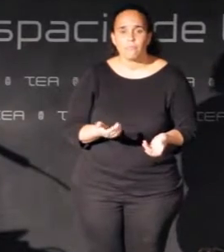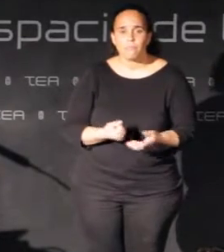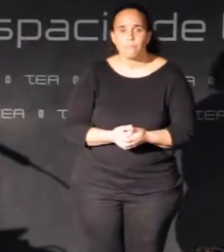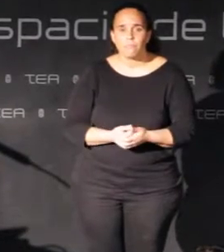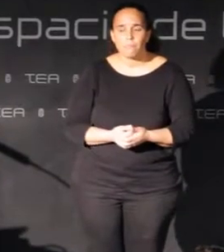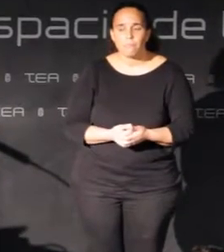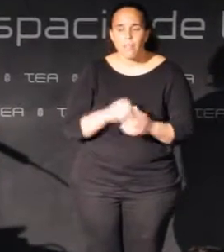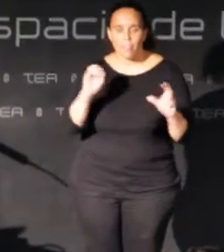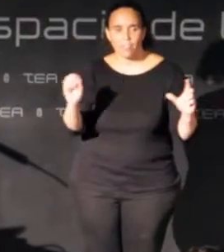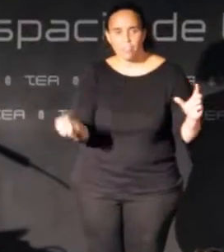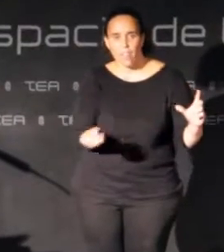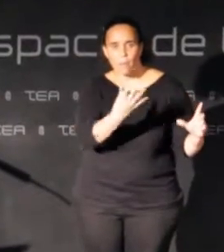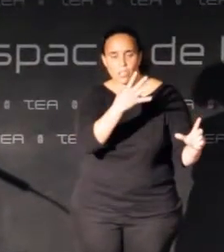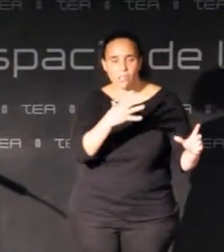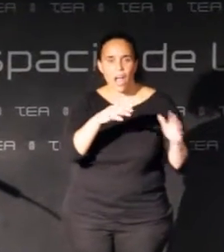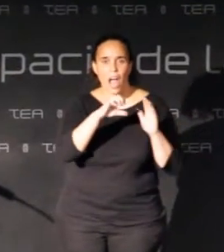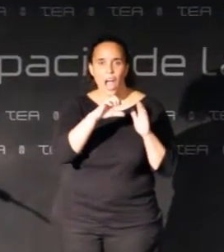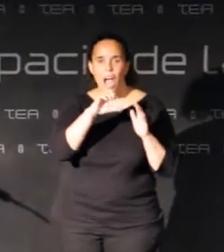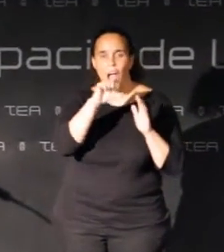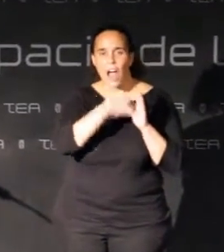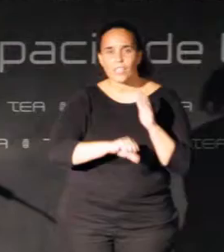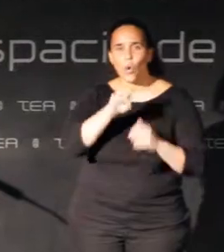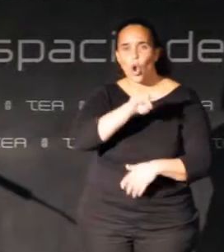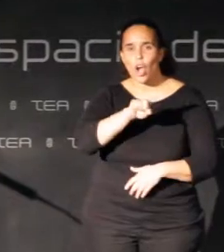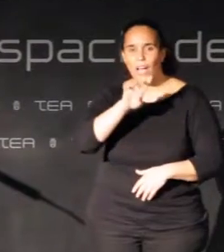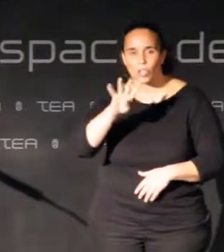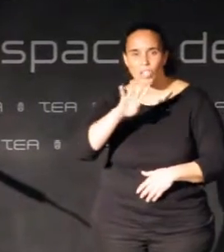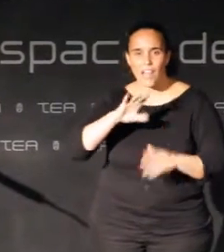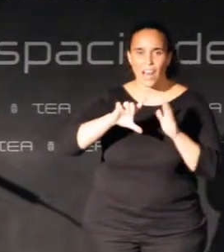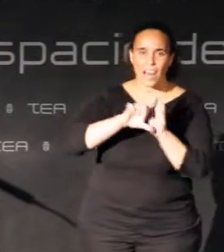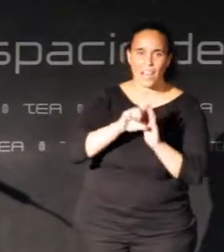cuando puso la diapositiva del artículo 14 de la ley 39,